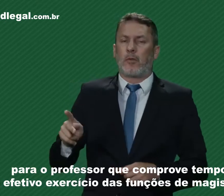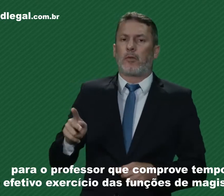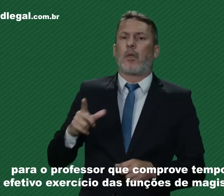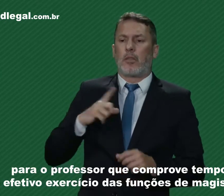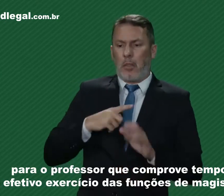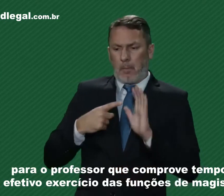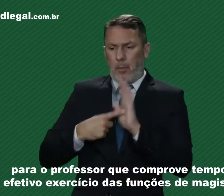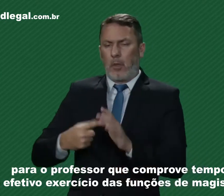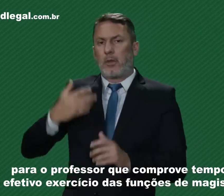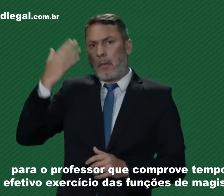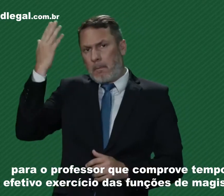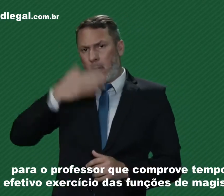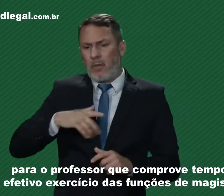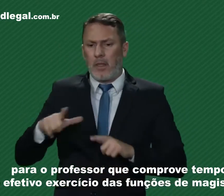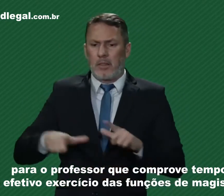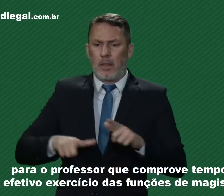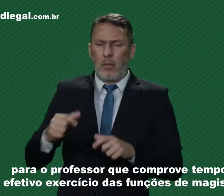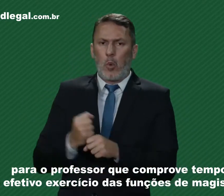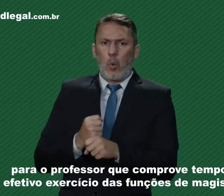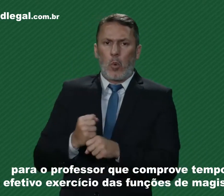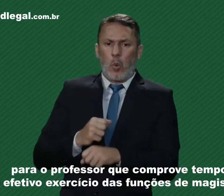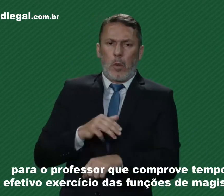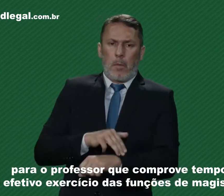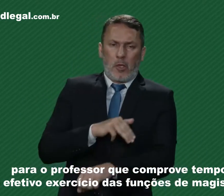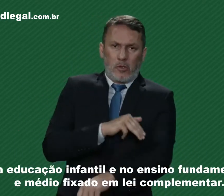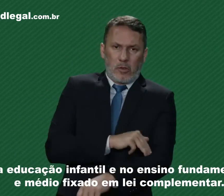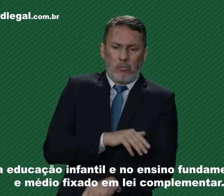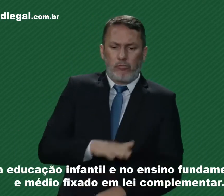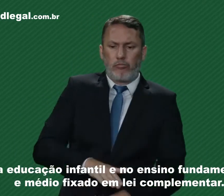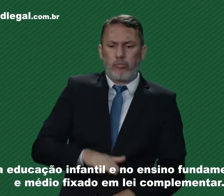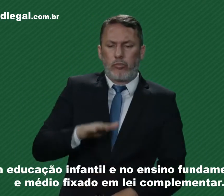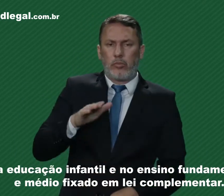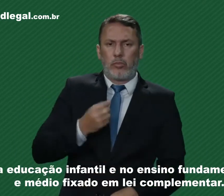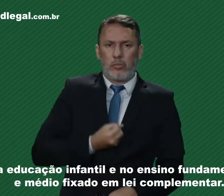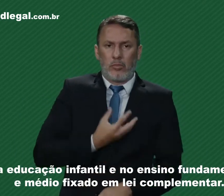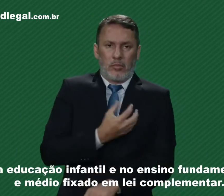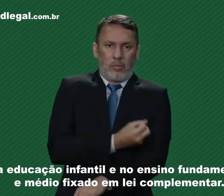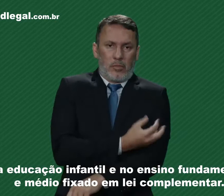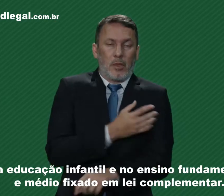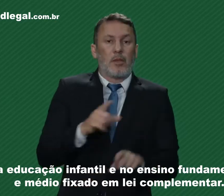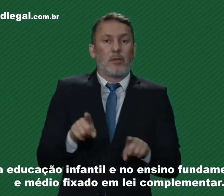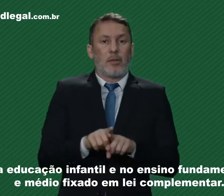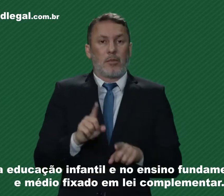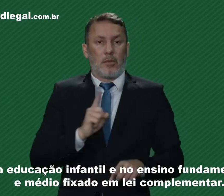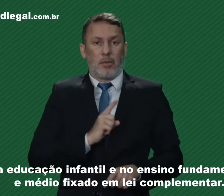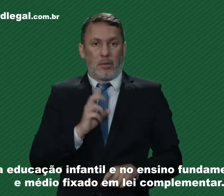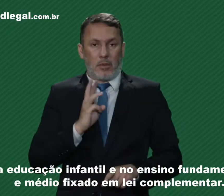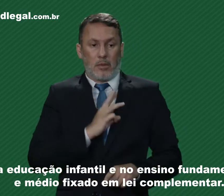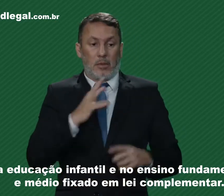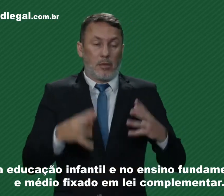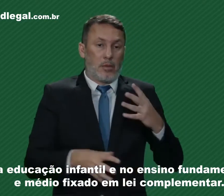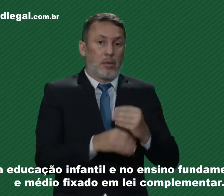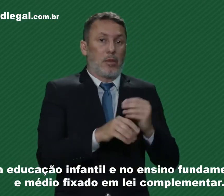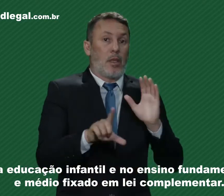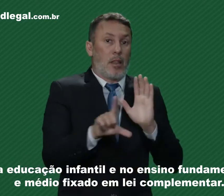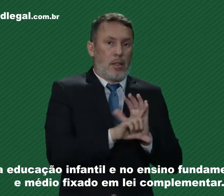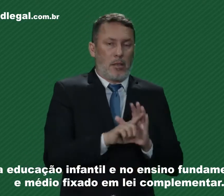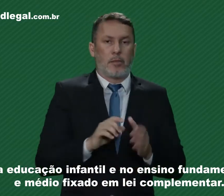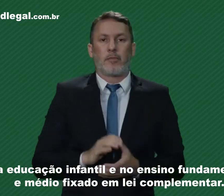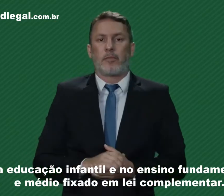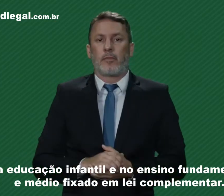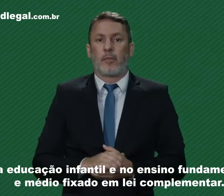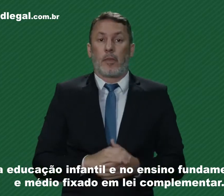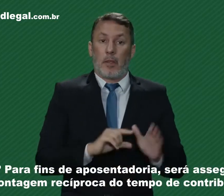comprove tempo de efetivo exercício das funções de magistério na educação infantil e no ensino fundamental e médio, fixado em